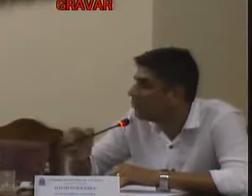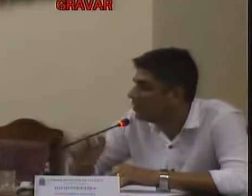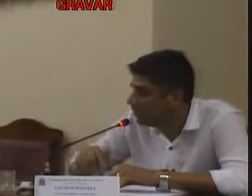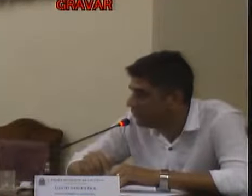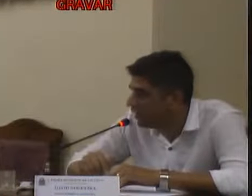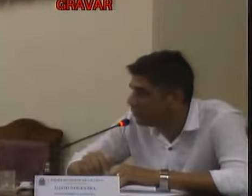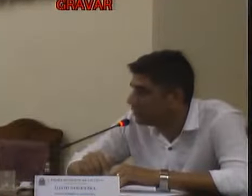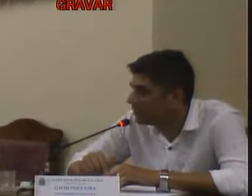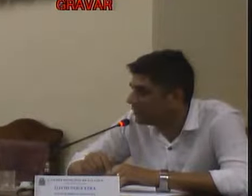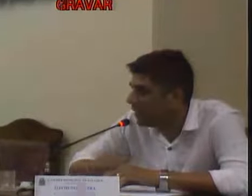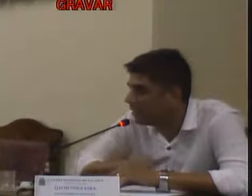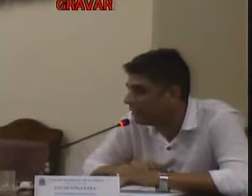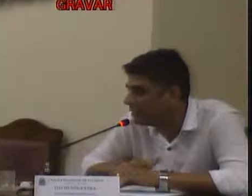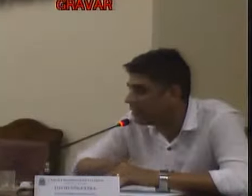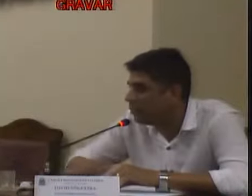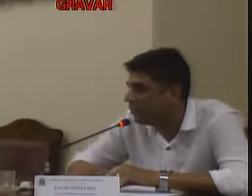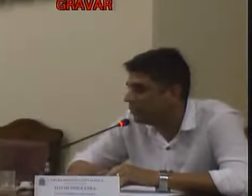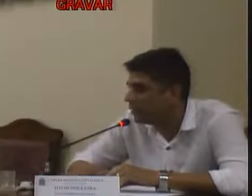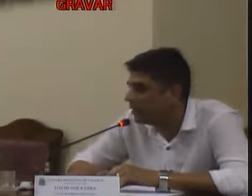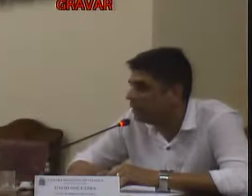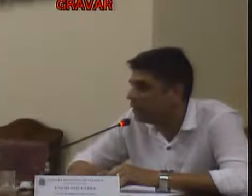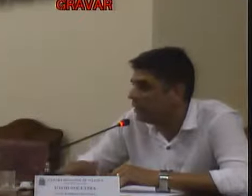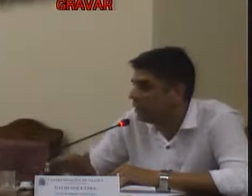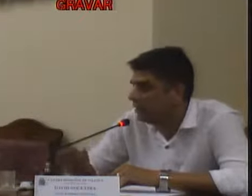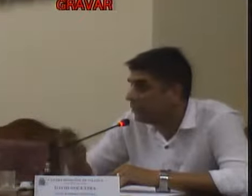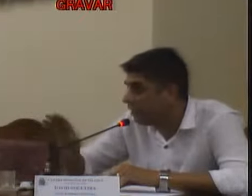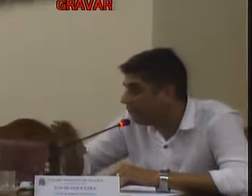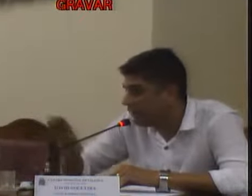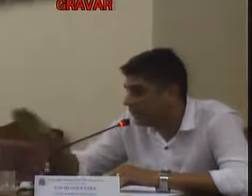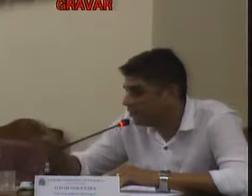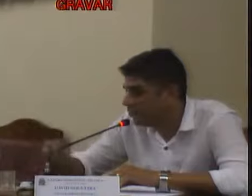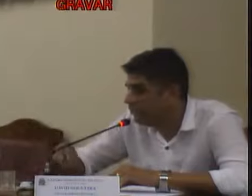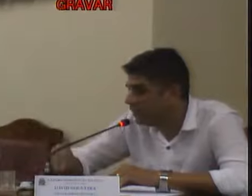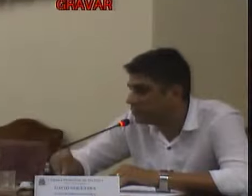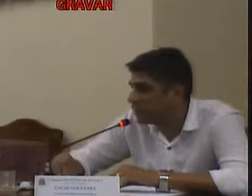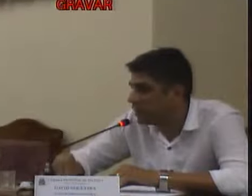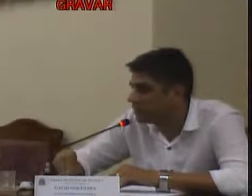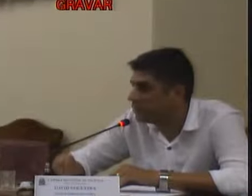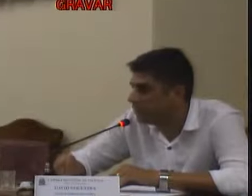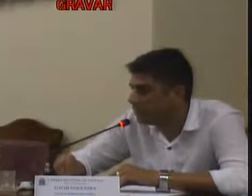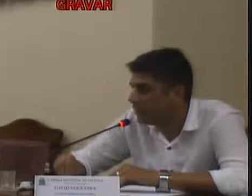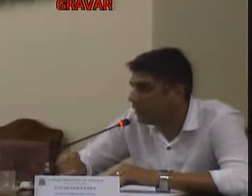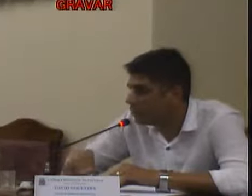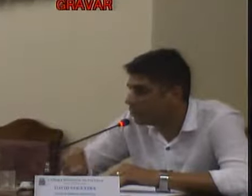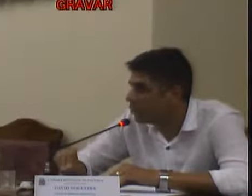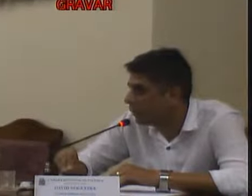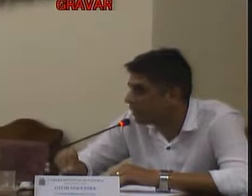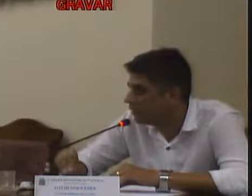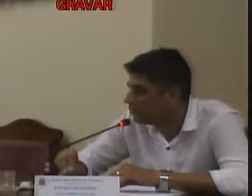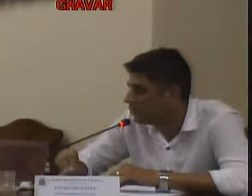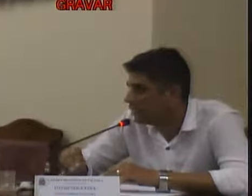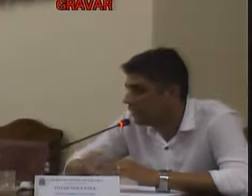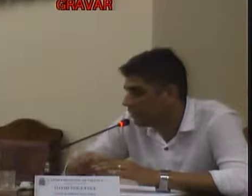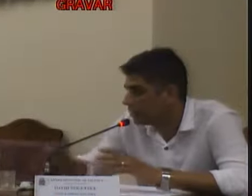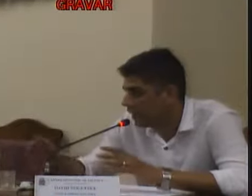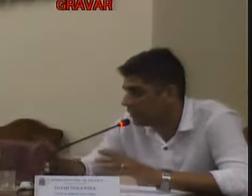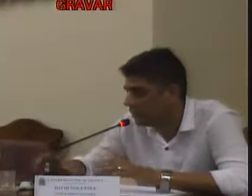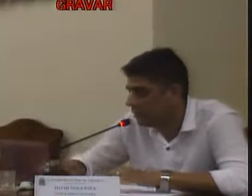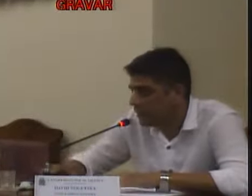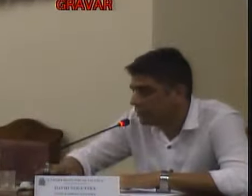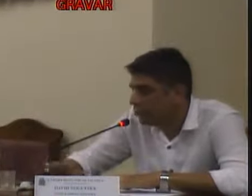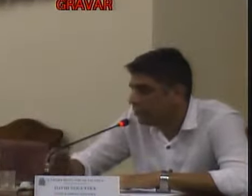que foi danificado pela SEDAI na descida da Boa Vista ali. Ele já fez, o Fernandinho fez, uma indicação minha também, reconstruiu o passeio todo ali, a